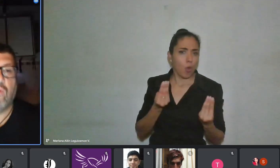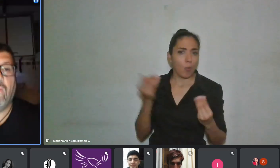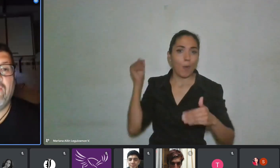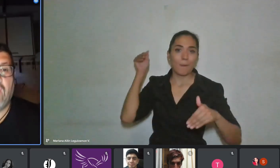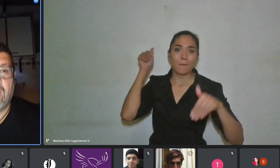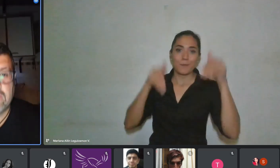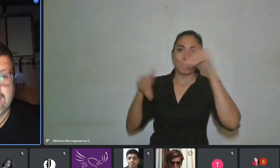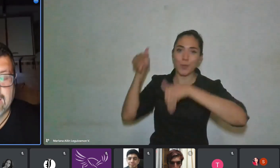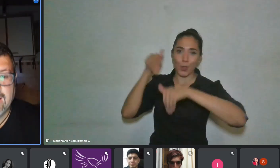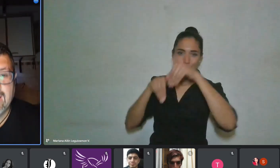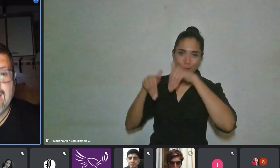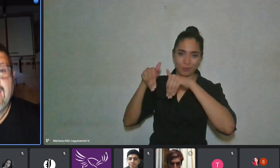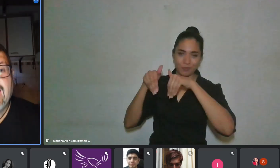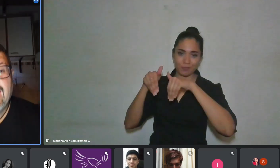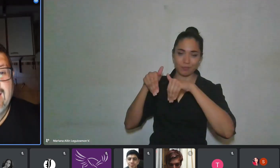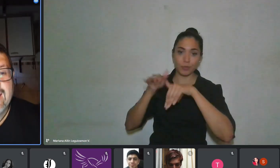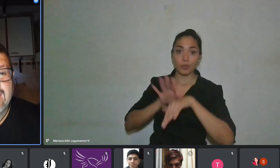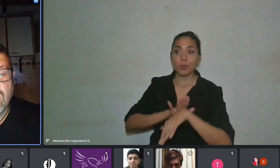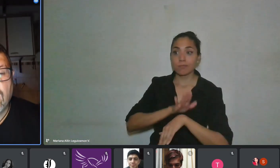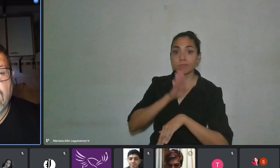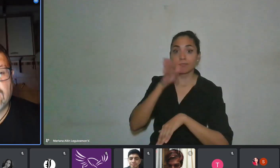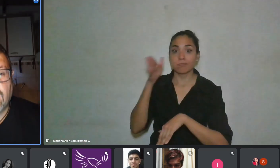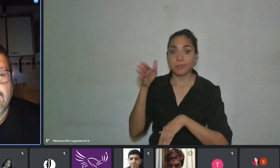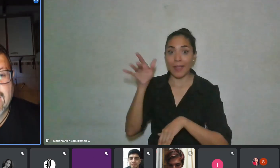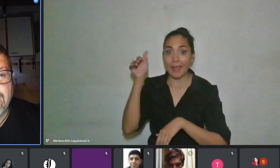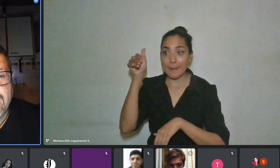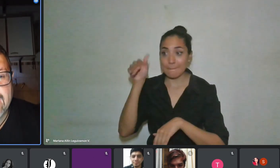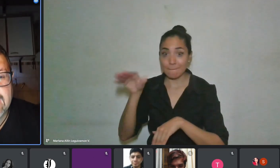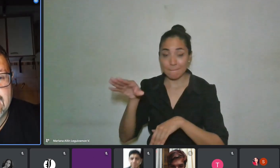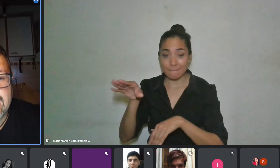nosotros vamos a votar, elegimos